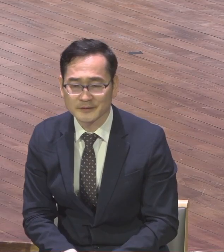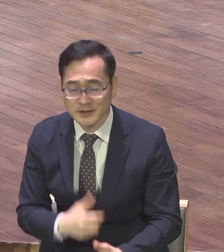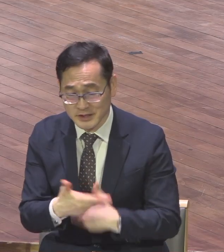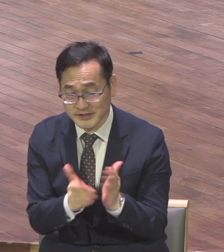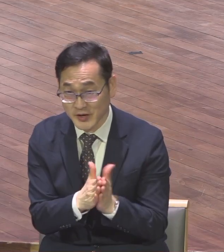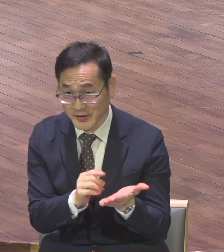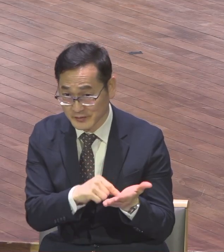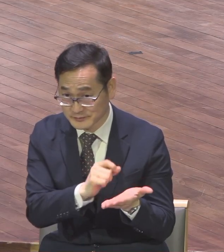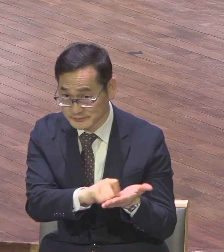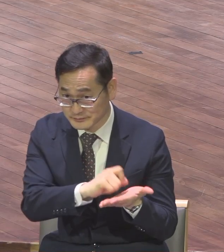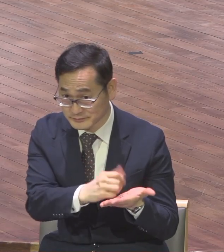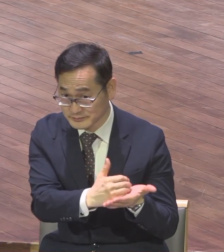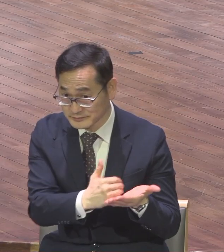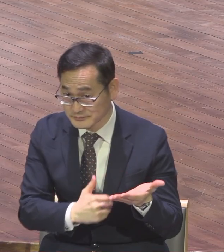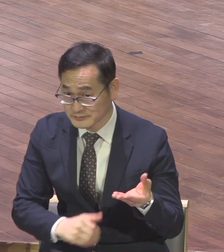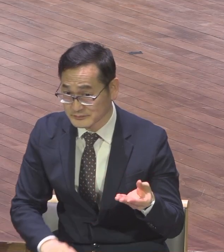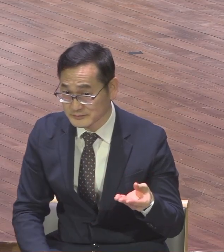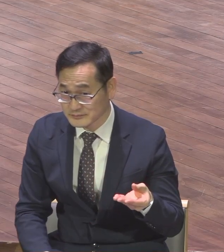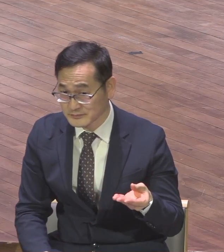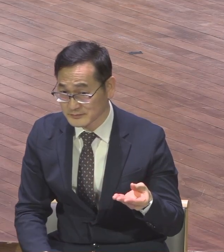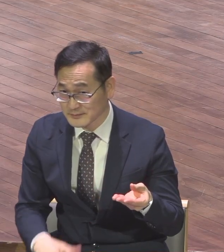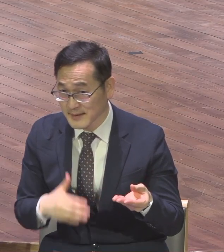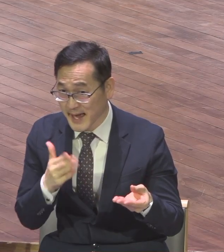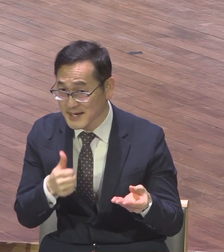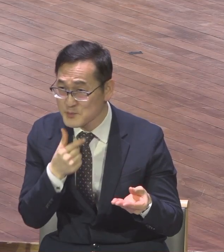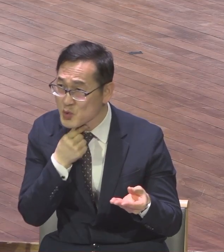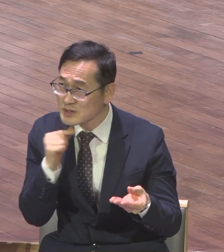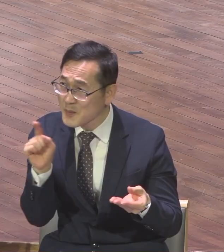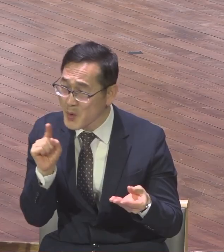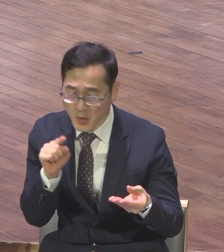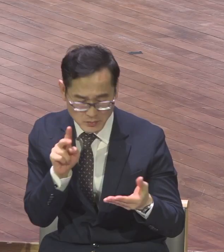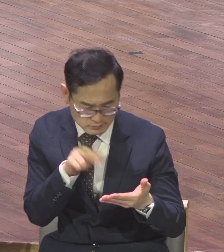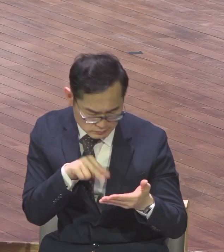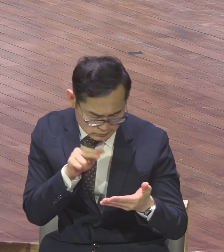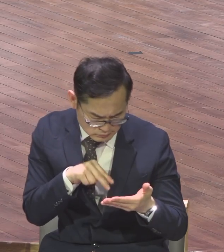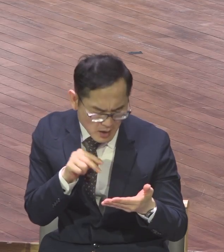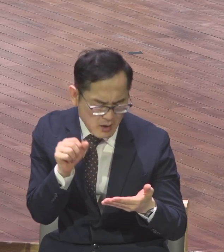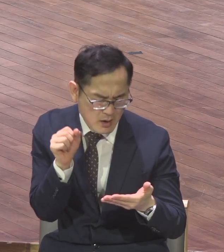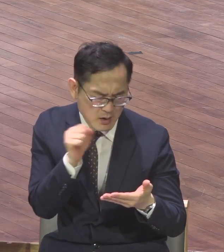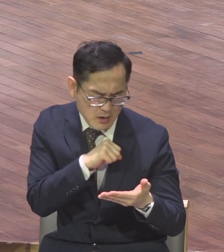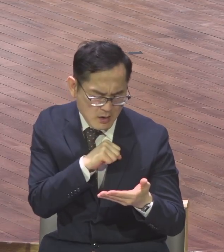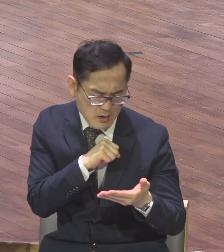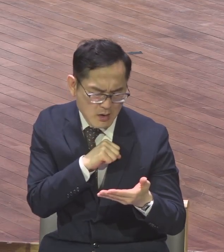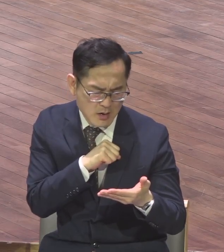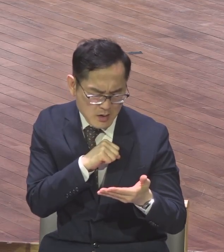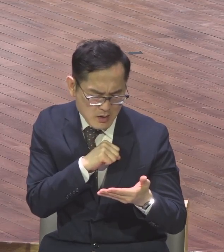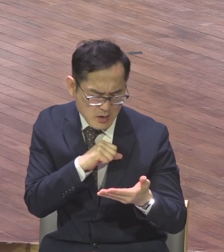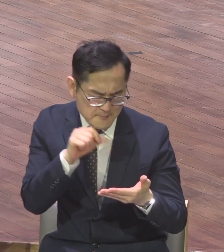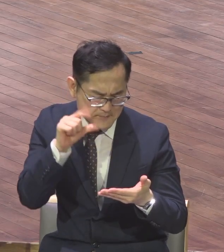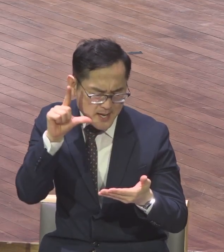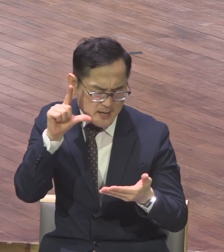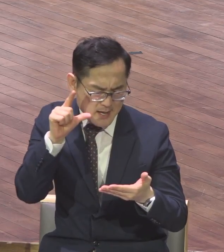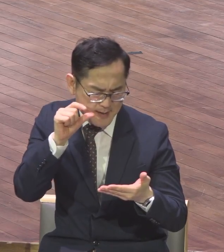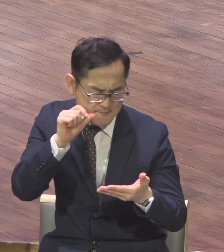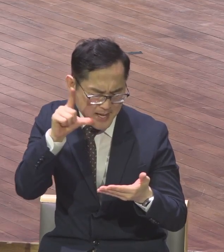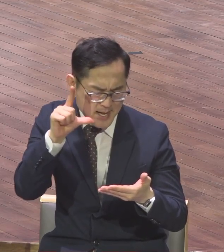우리는 하나님의 뜻이 무엇인지 분별할 수가 있고, 그 말씀하신